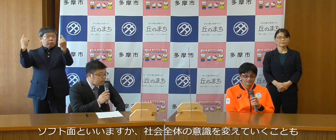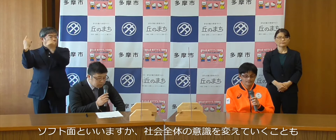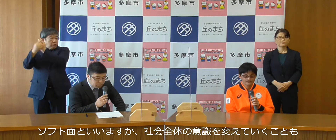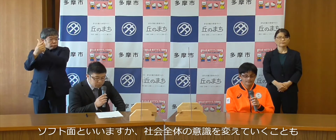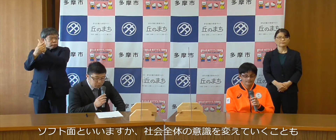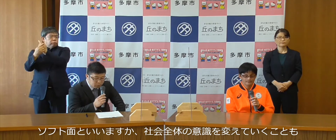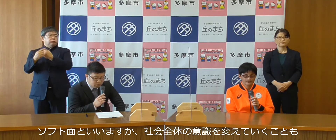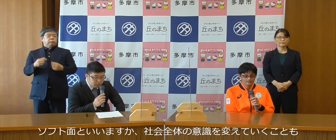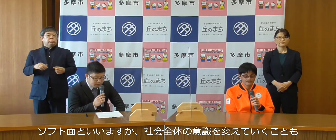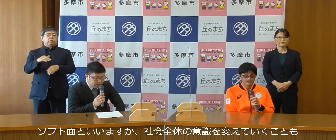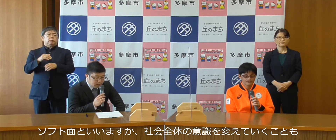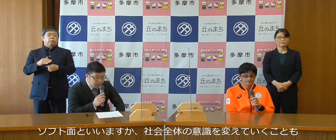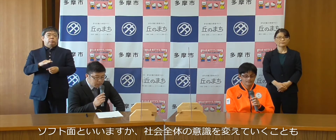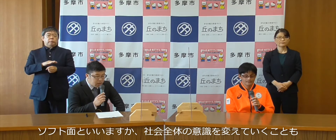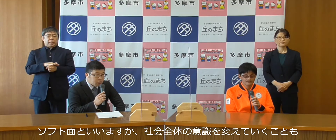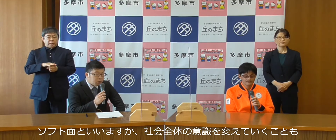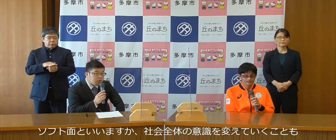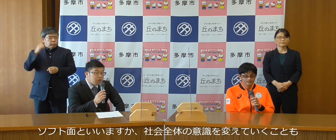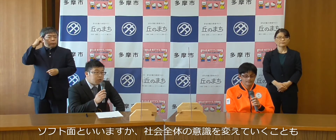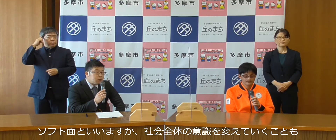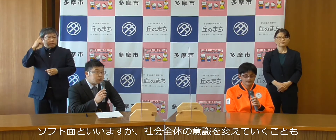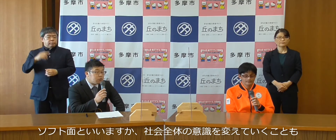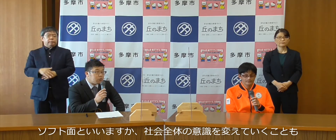重要かなというふうに思っております。